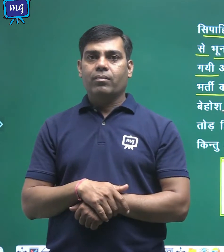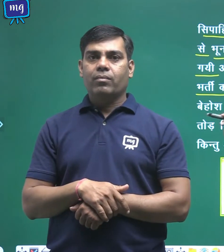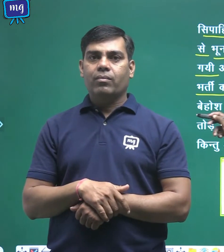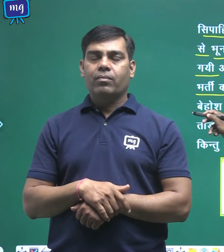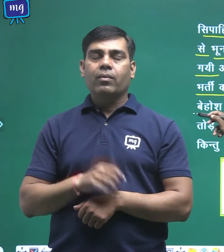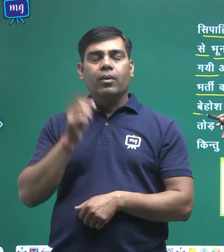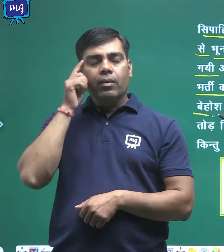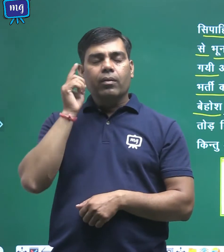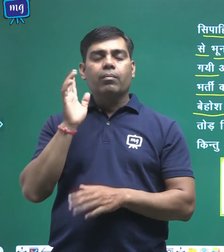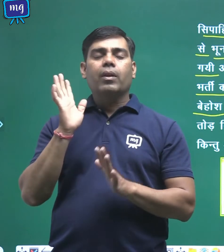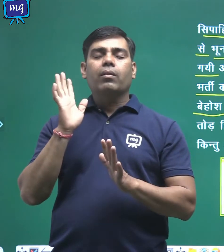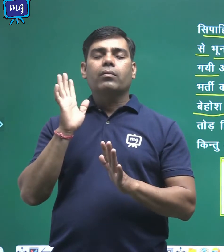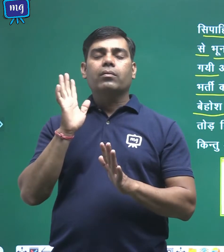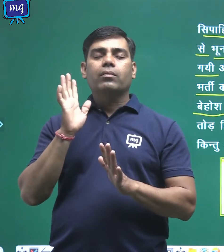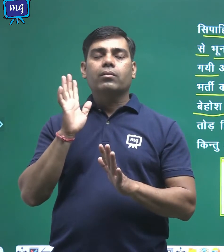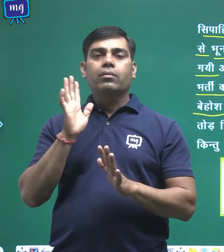बेहोश